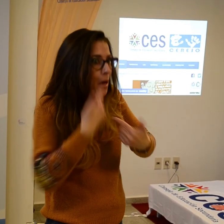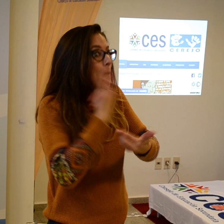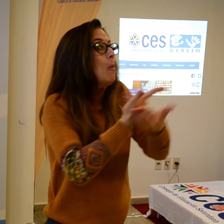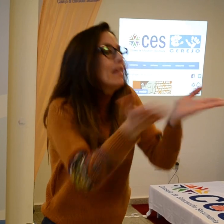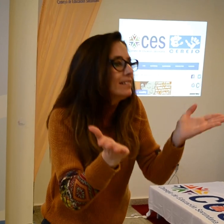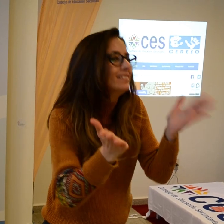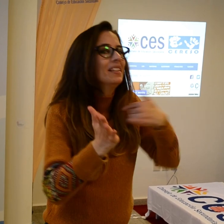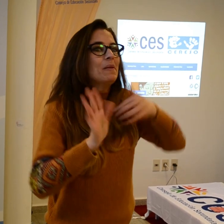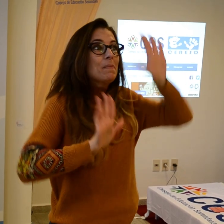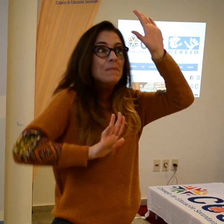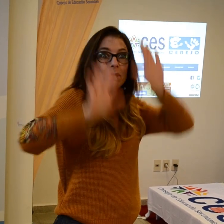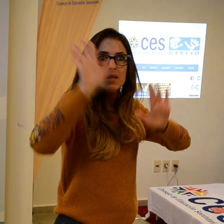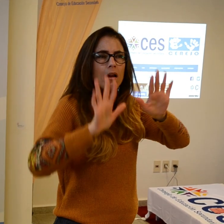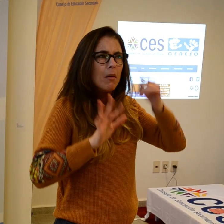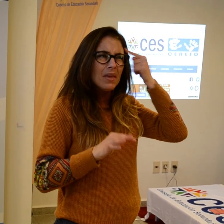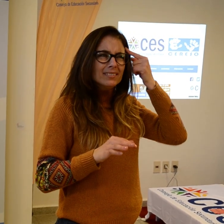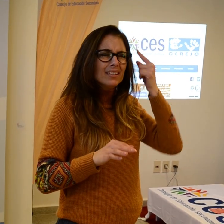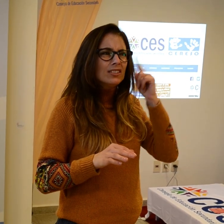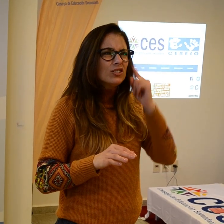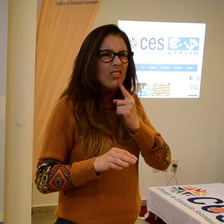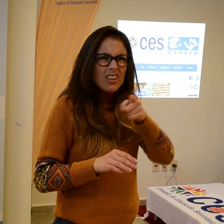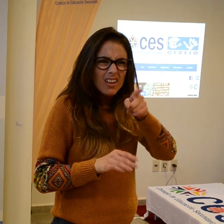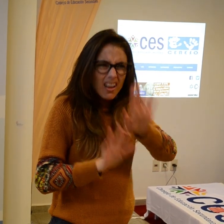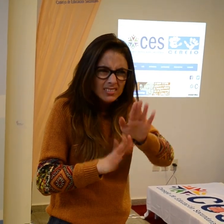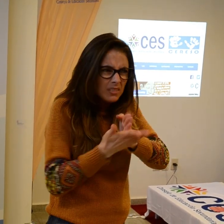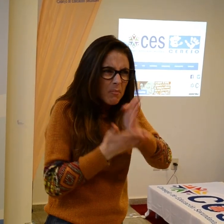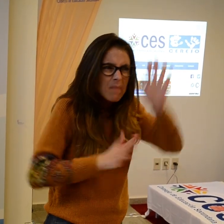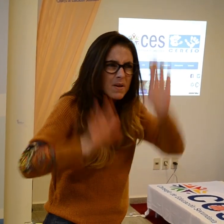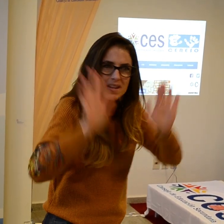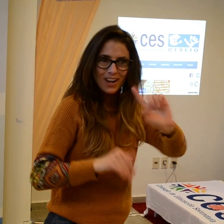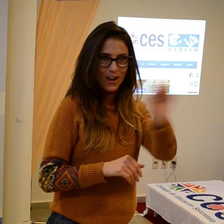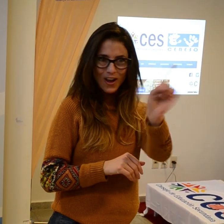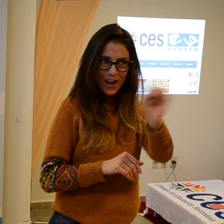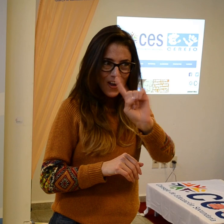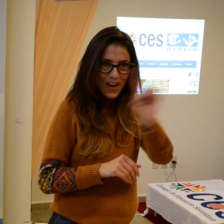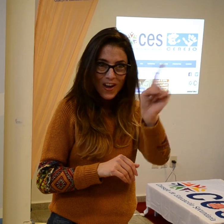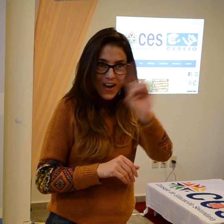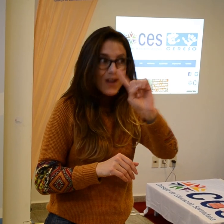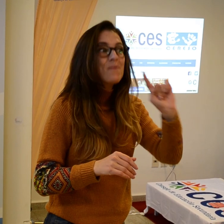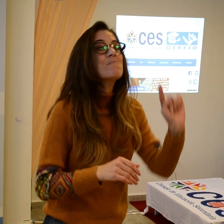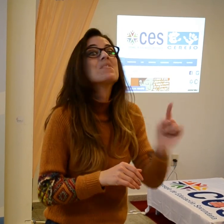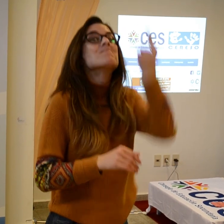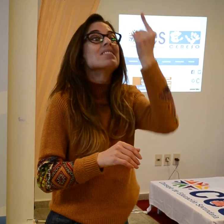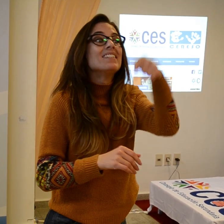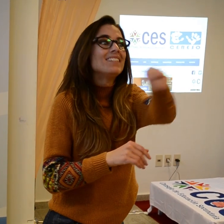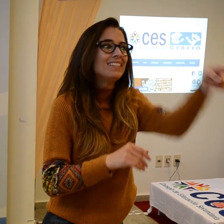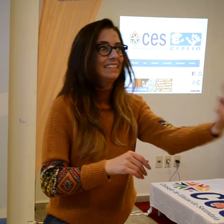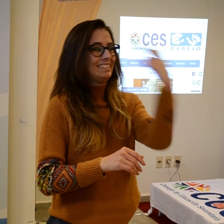Ahora yo lo que voy a hacer es les voy a mostrar un poco de mímica para que ustedes piensen. ¿Los sordos siempre se comunican así? No. Pero